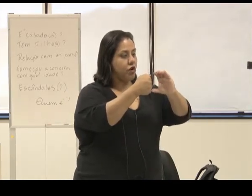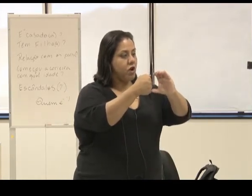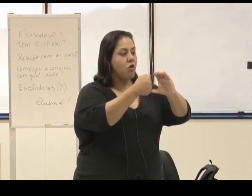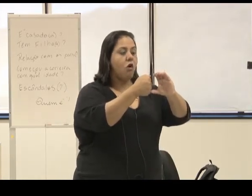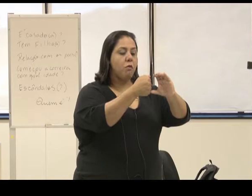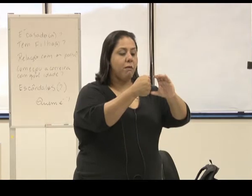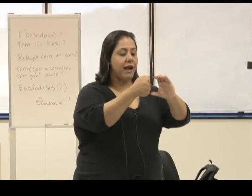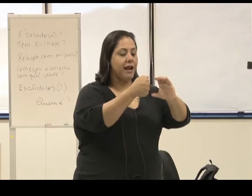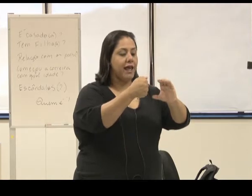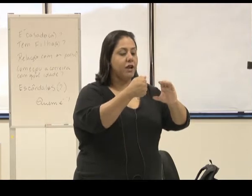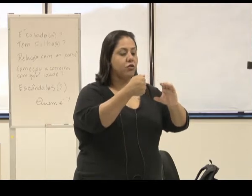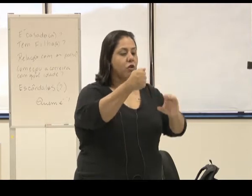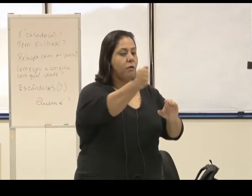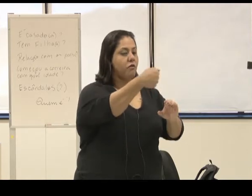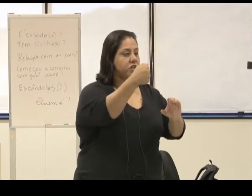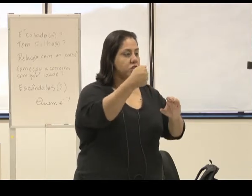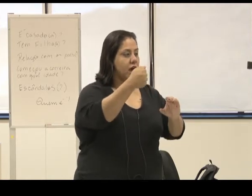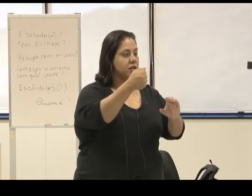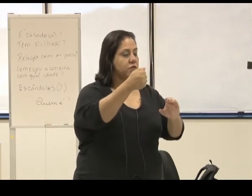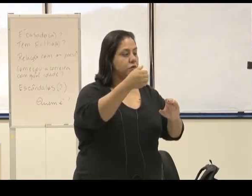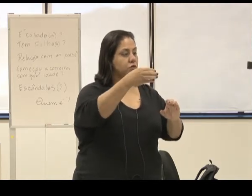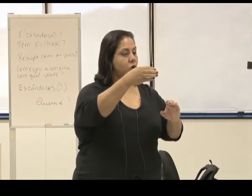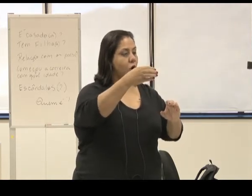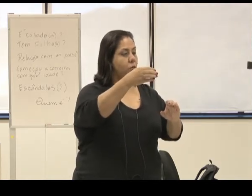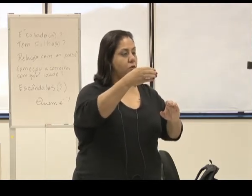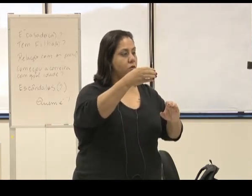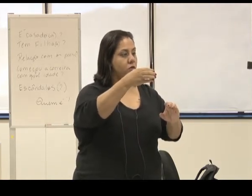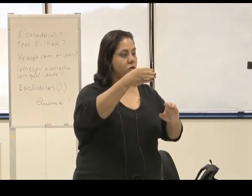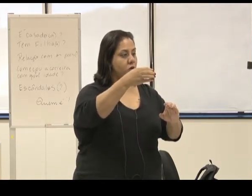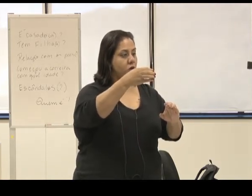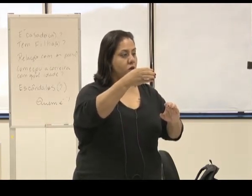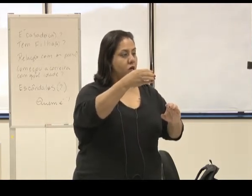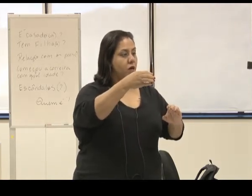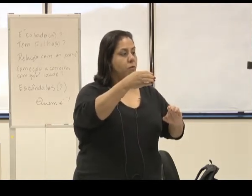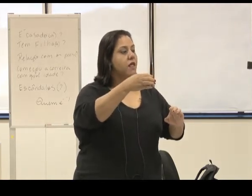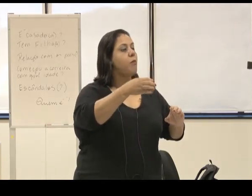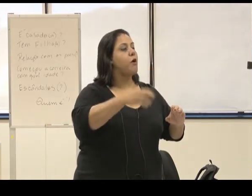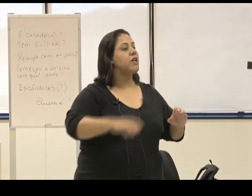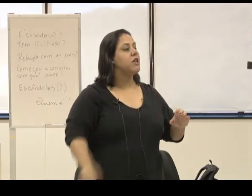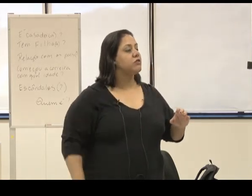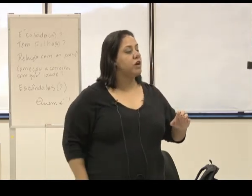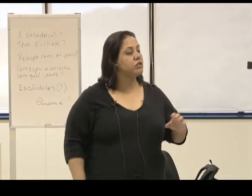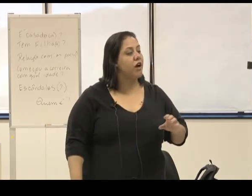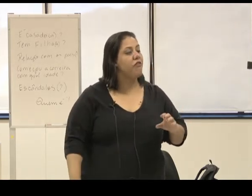Como é uma caneca, eu estou com a mão fechada. Se fosse um copo, me dá um pouquinho só de café.